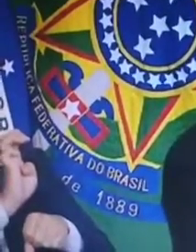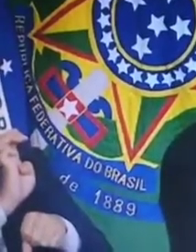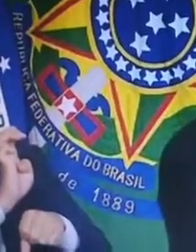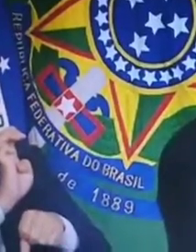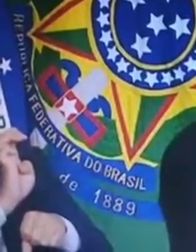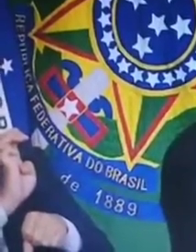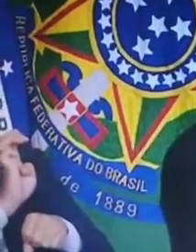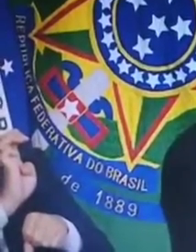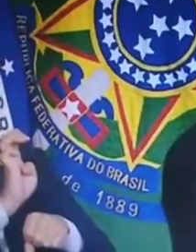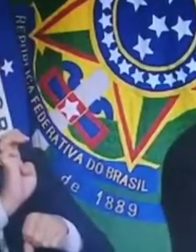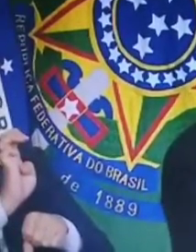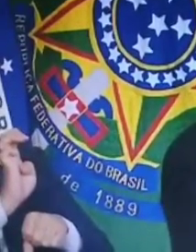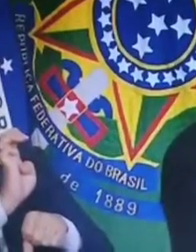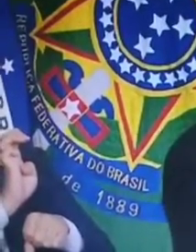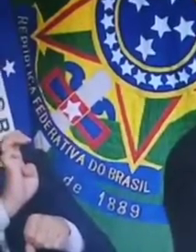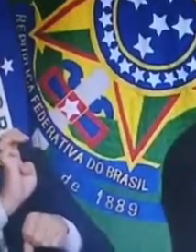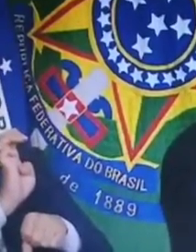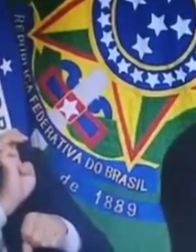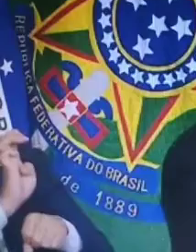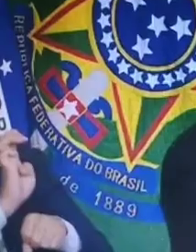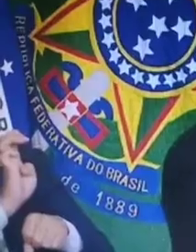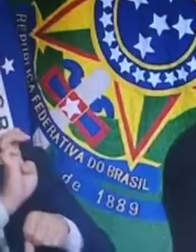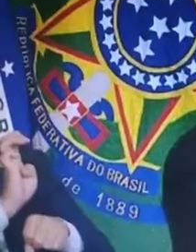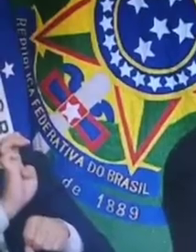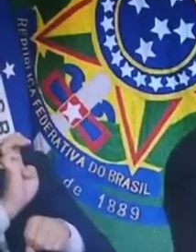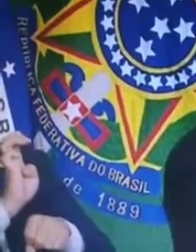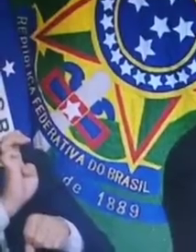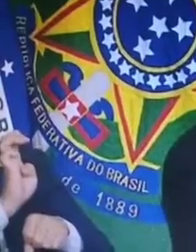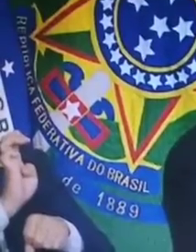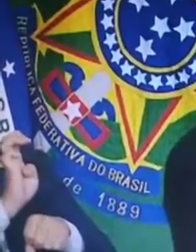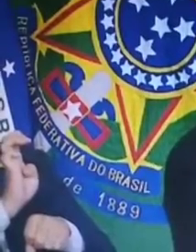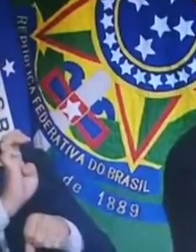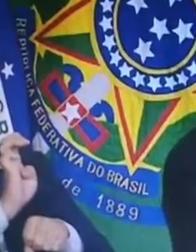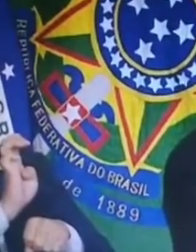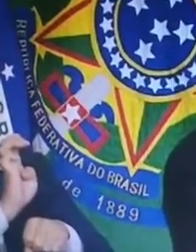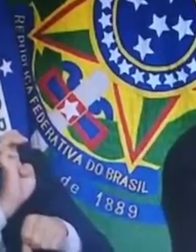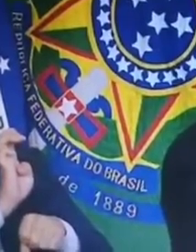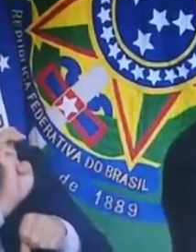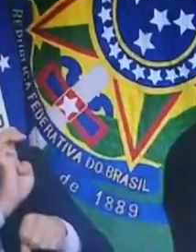desse cara não existe pandemia. Pelo amor de Deus. Tchau, querido.